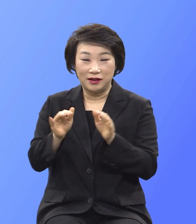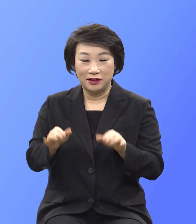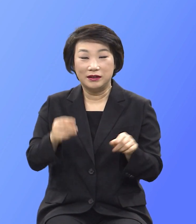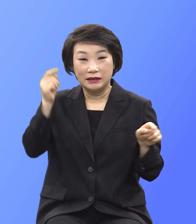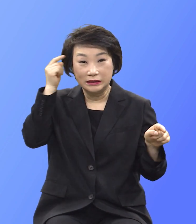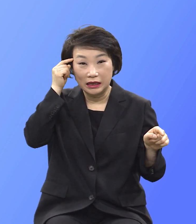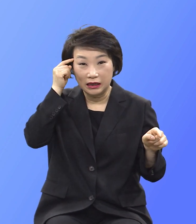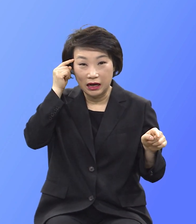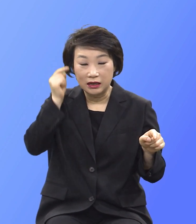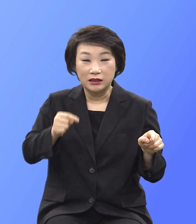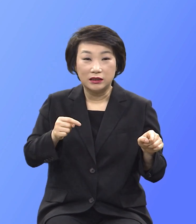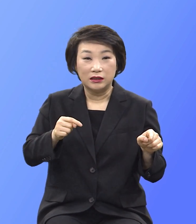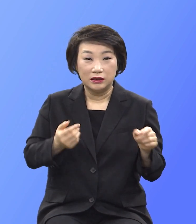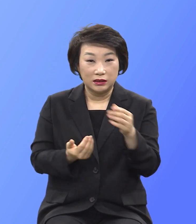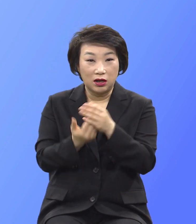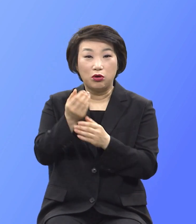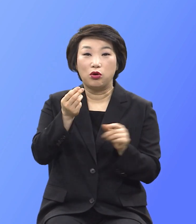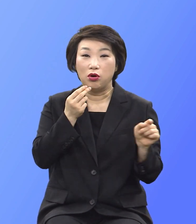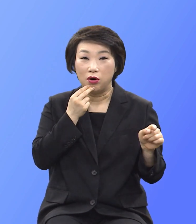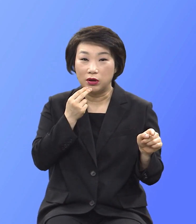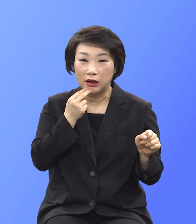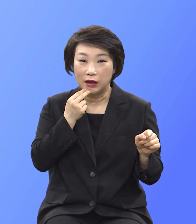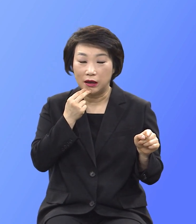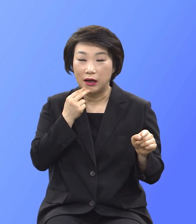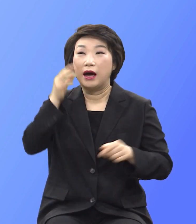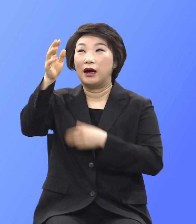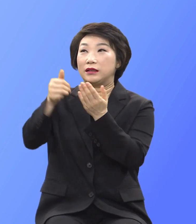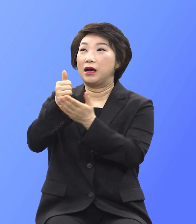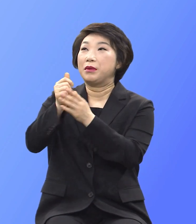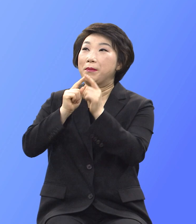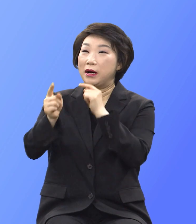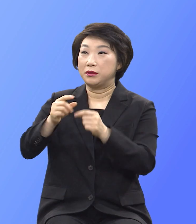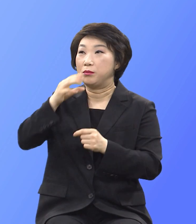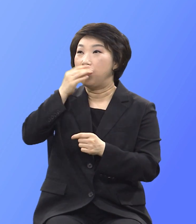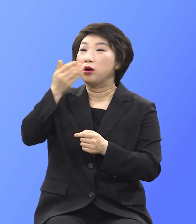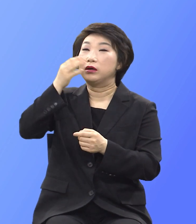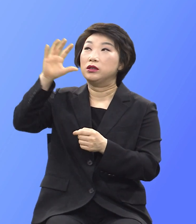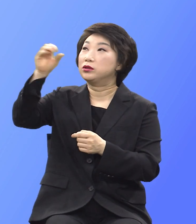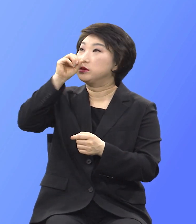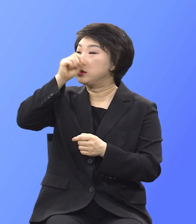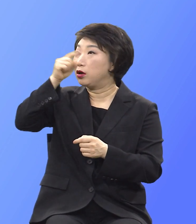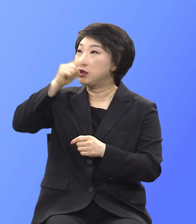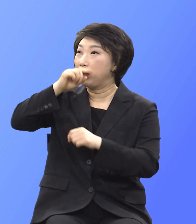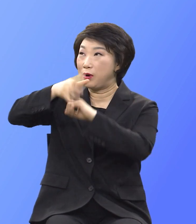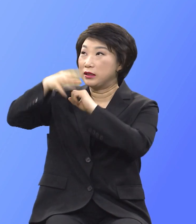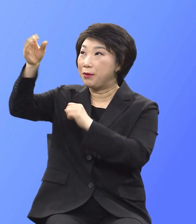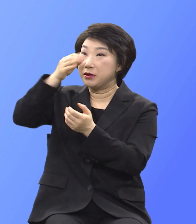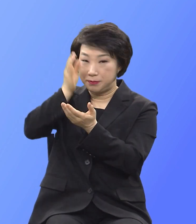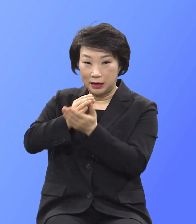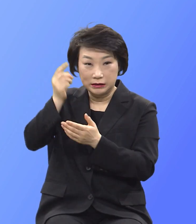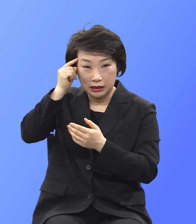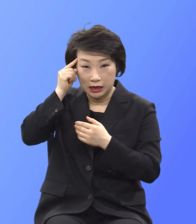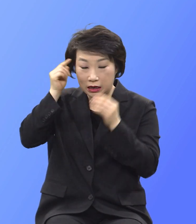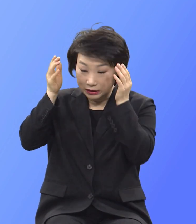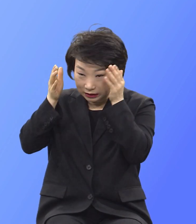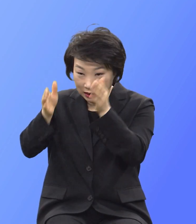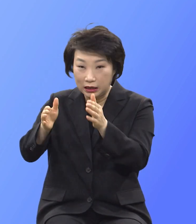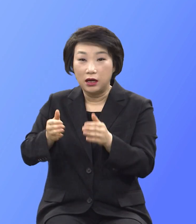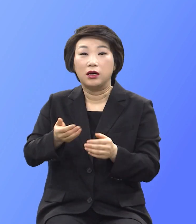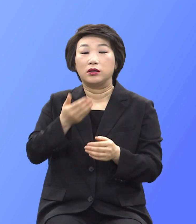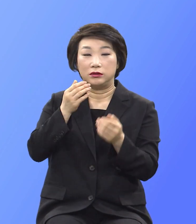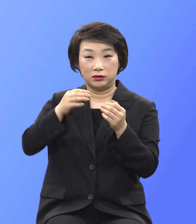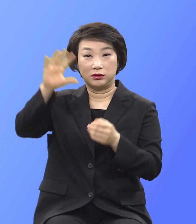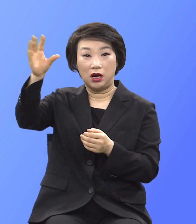그 생각이 도달하지 못하도록 하나님이 먹지 말라는 생각에 집착하여 먹지